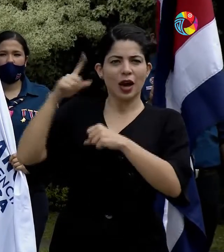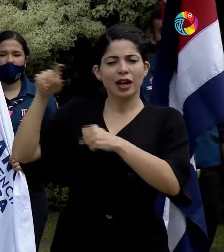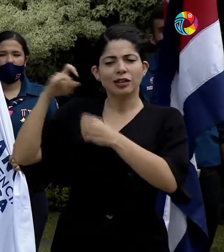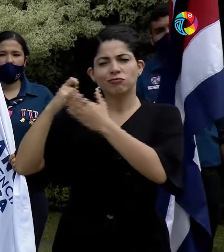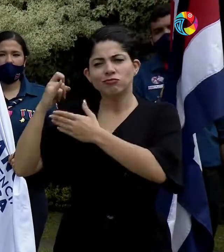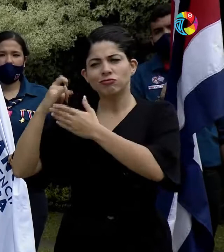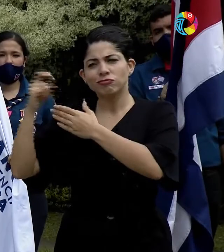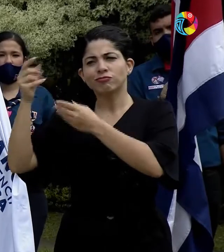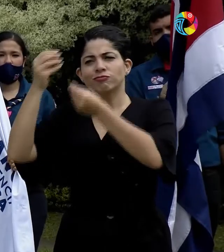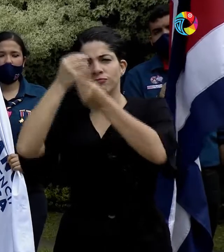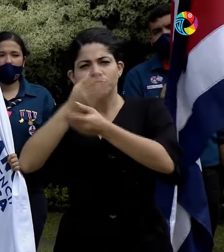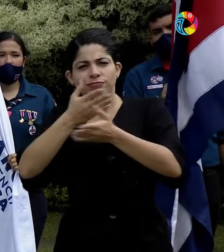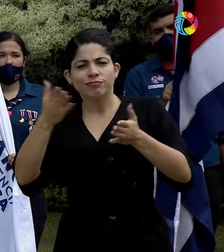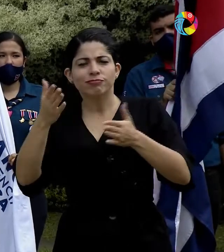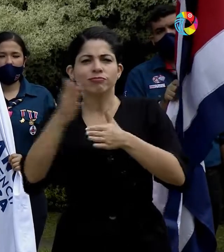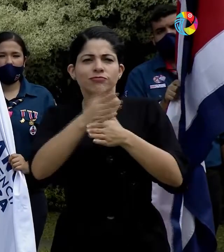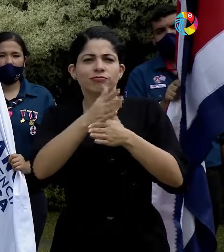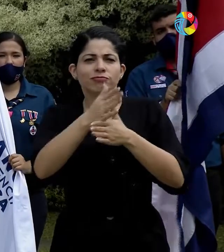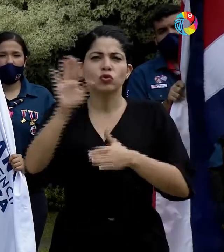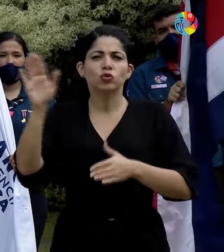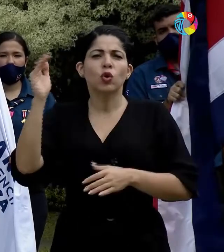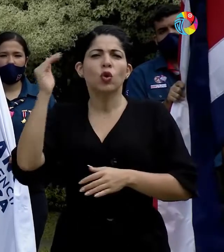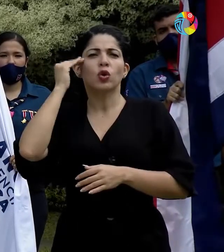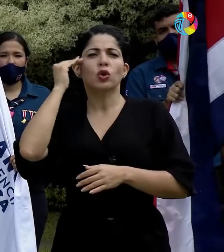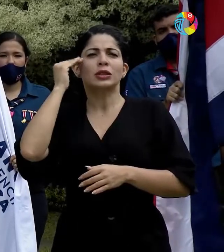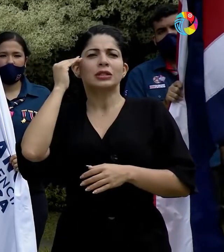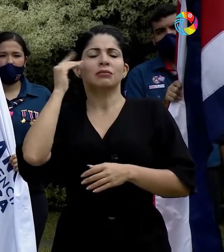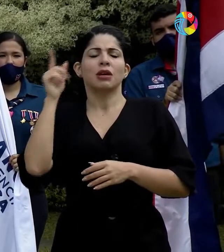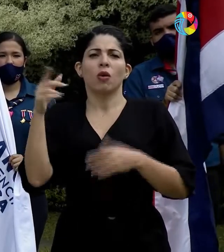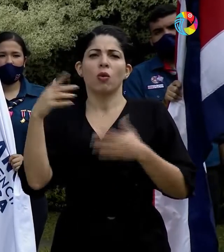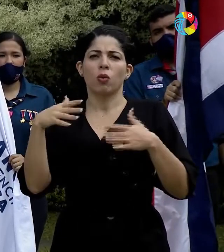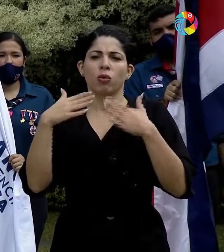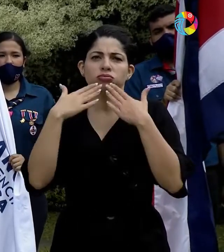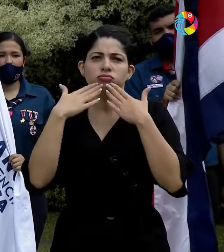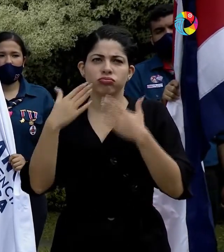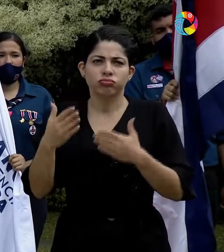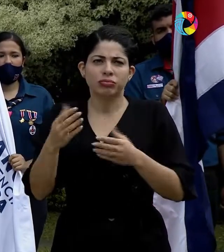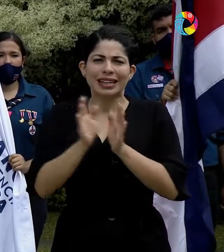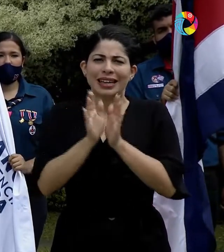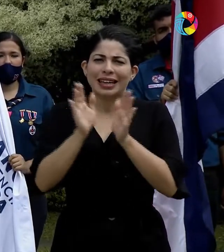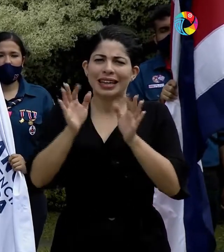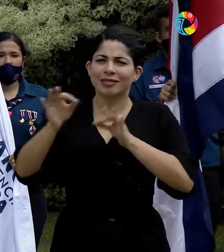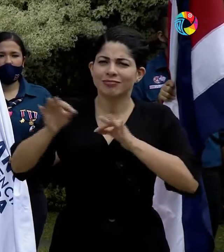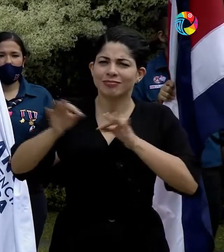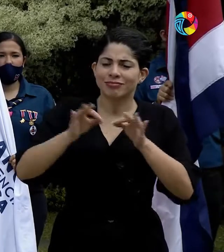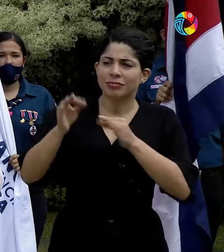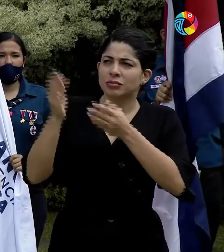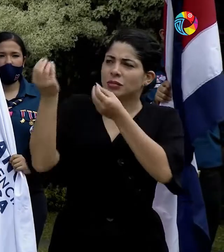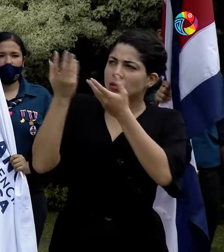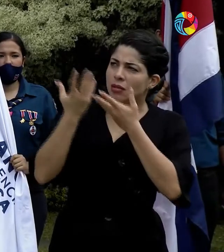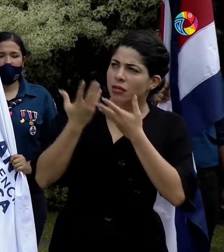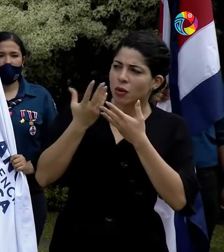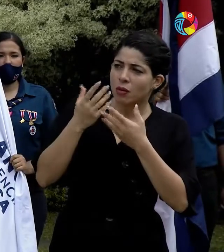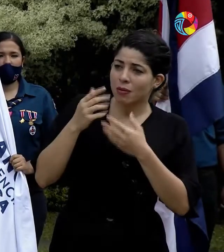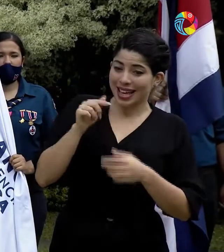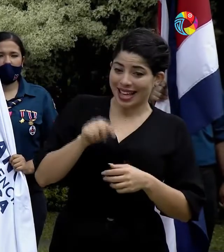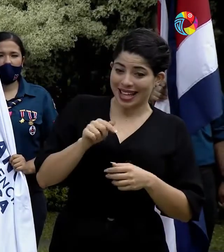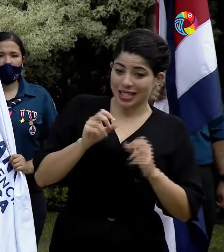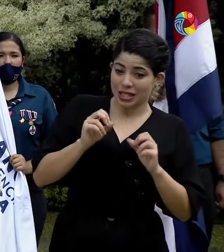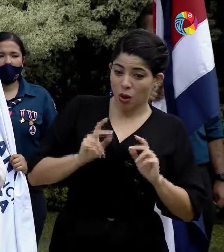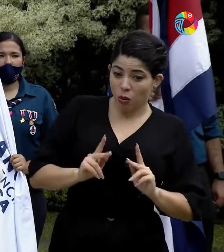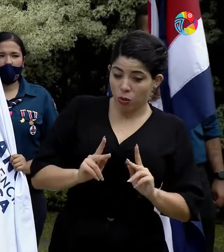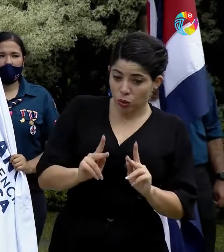compartido, socializado su conocimiento con especial generosidad y amplitud, es oportunidad, esa apuesta que hicimos